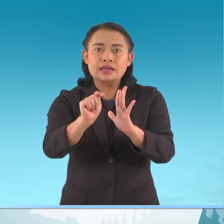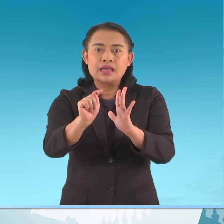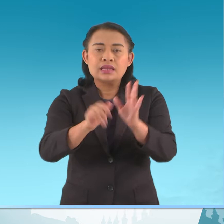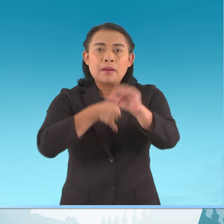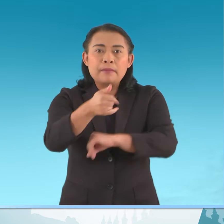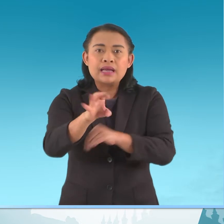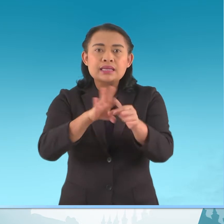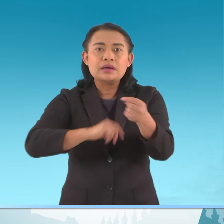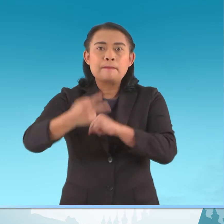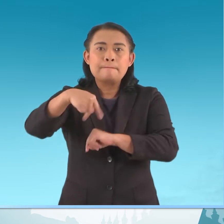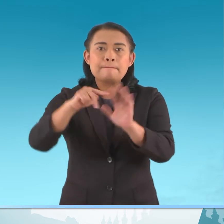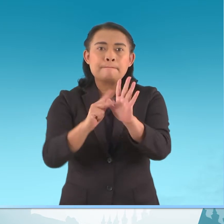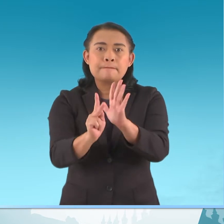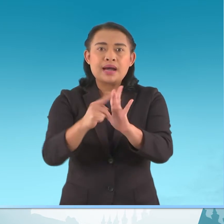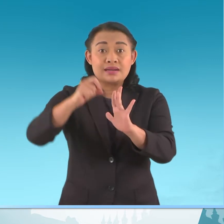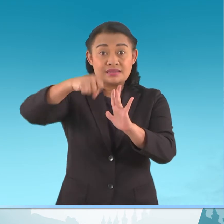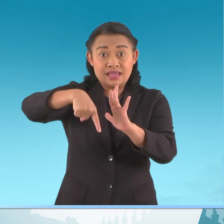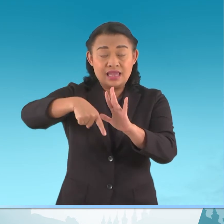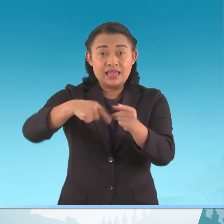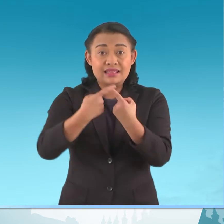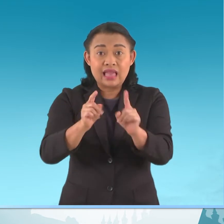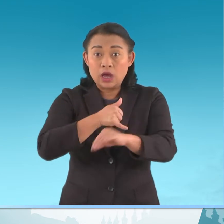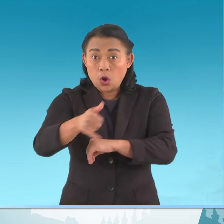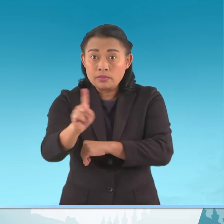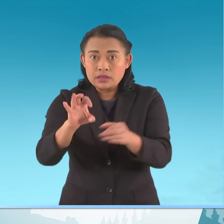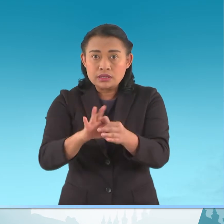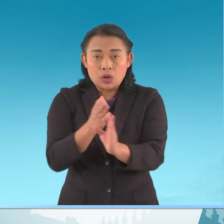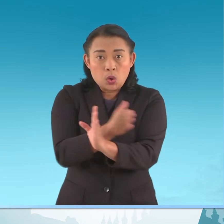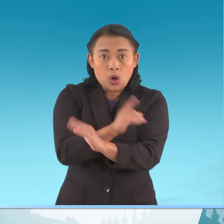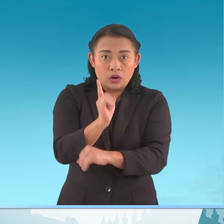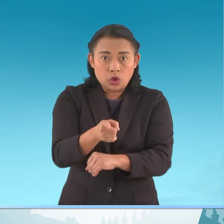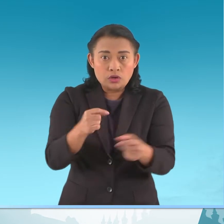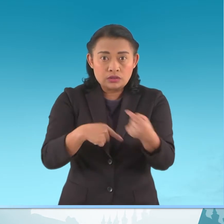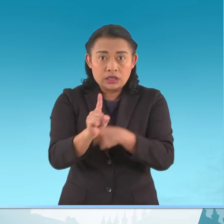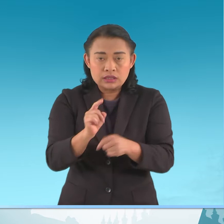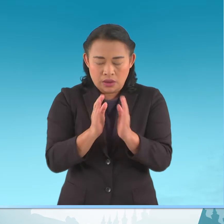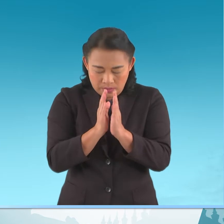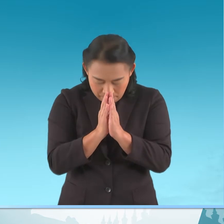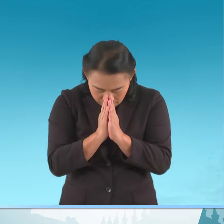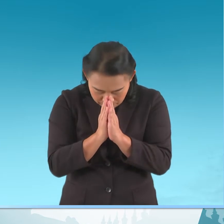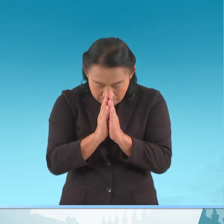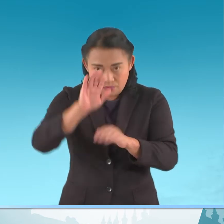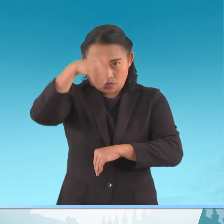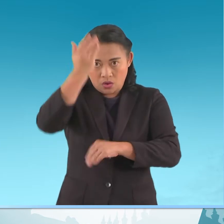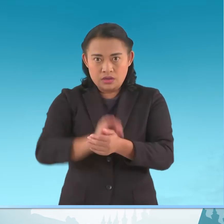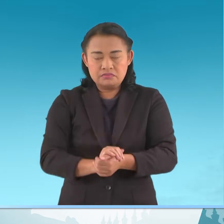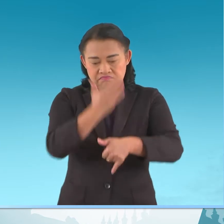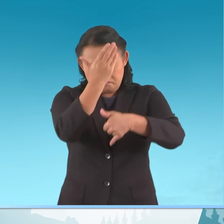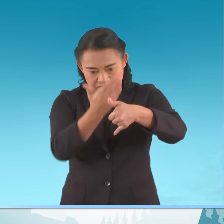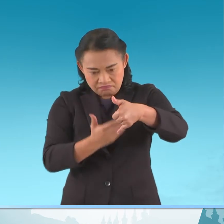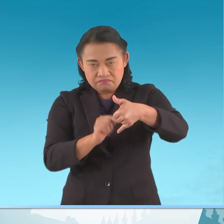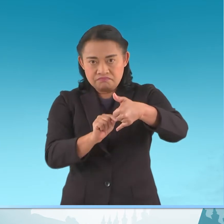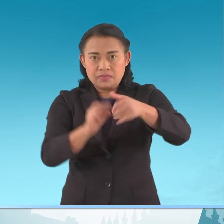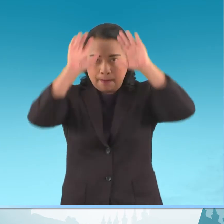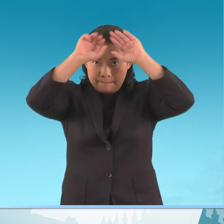มาสักการะอนุสาวรีย์ของบุคคลสำคัญของเมืองกันเกาะนะครับนั่นก็คือรู้สวัสดีของท่านหนูครับพูมสะหวันนะครับท่านนี้